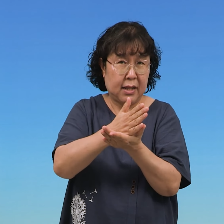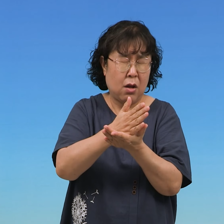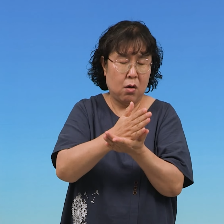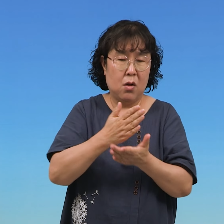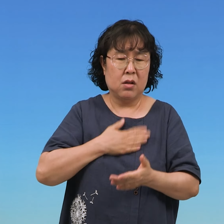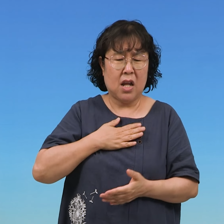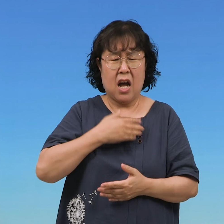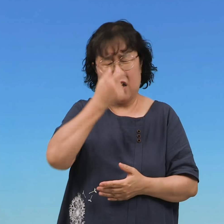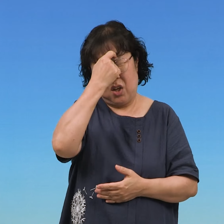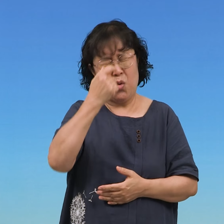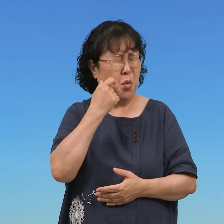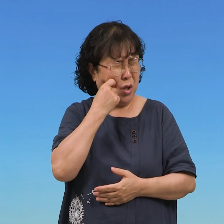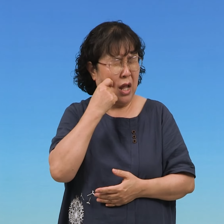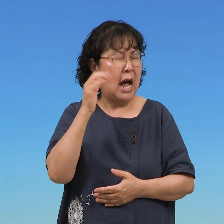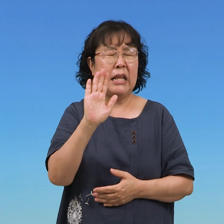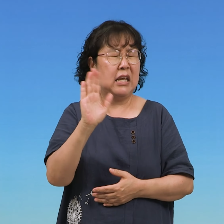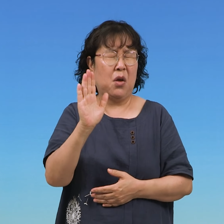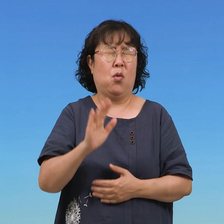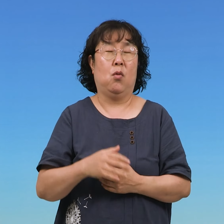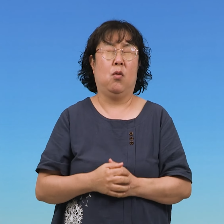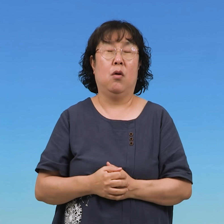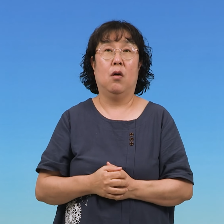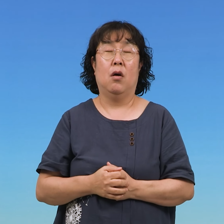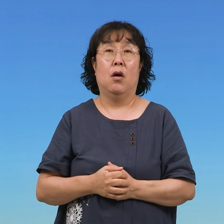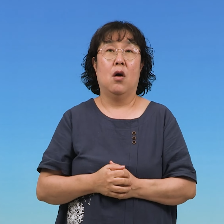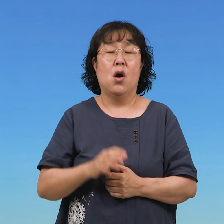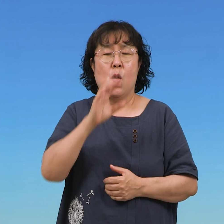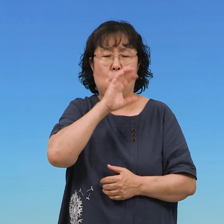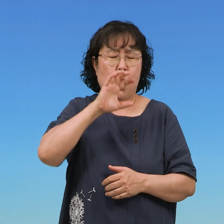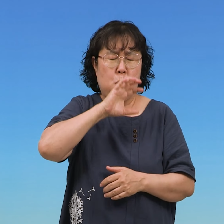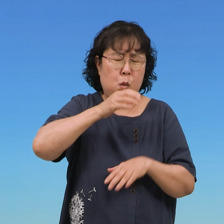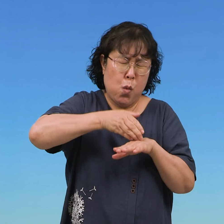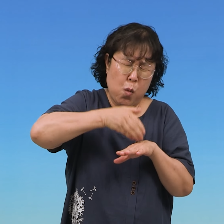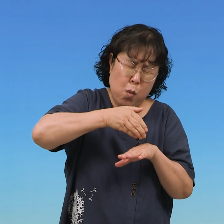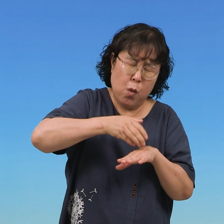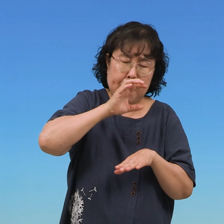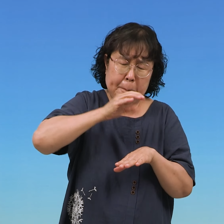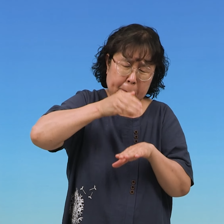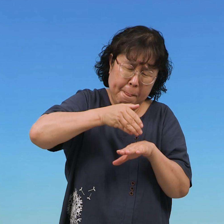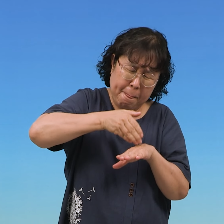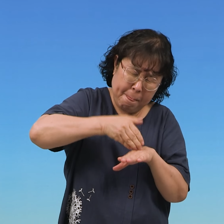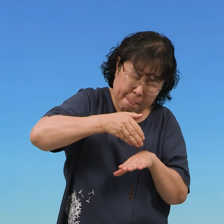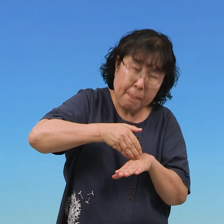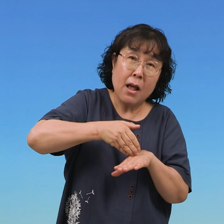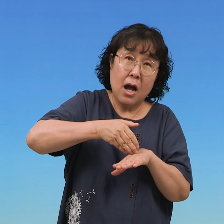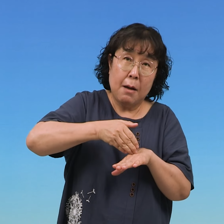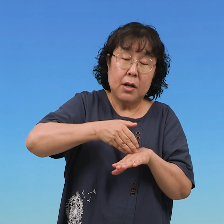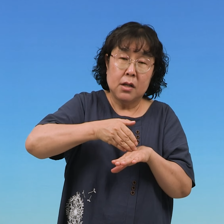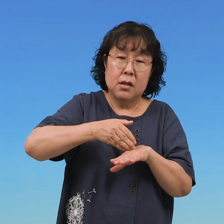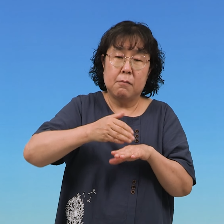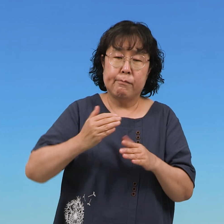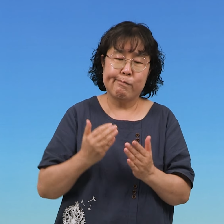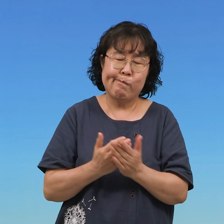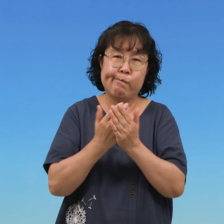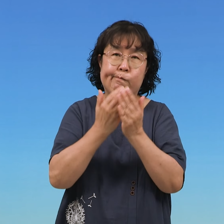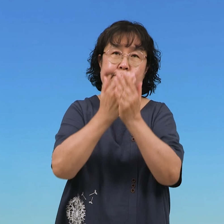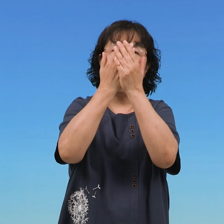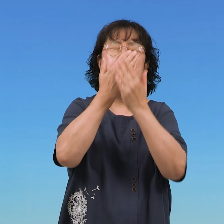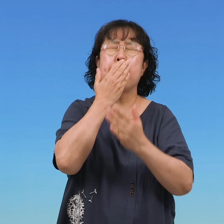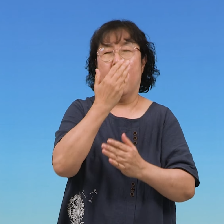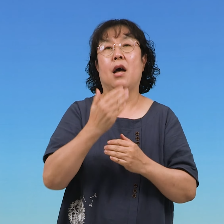안 됐습니다. 다 안 됐습니다. 자꾸 훈련에 의해서 이게 이제 성장해 가거든요. 분당 우리 교회는 이제